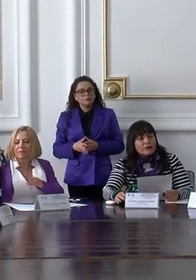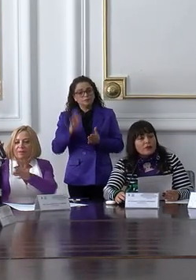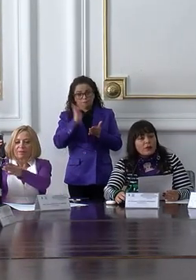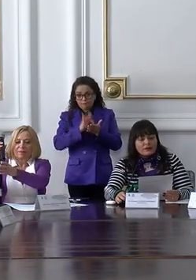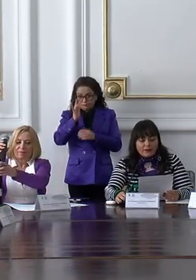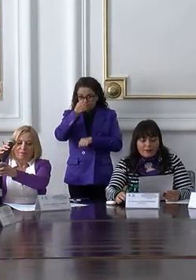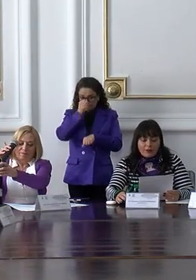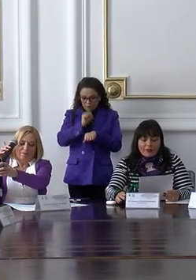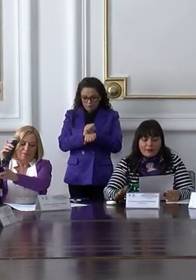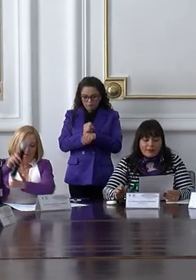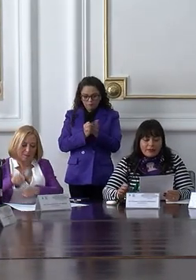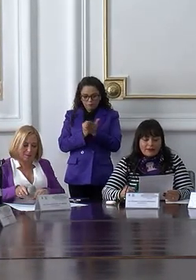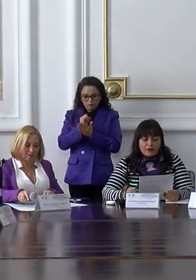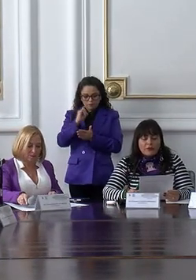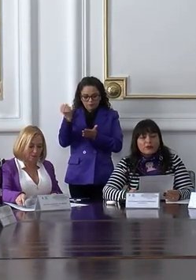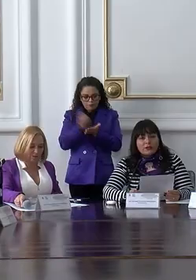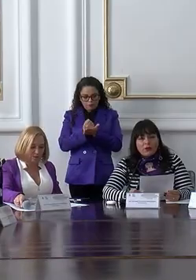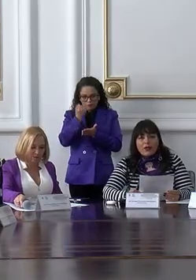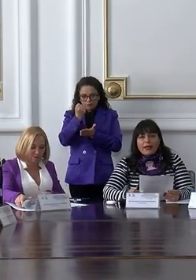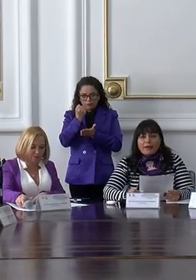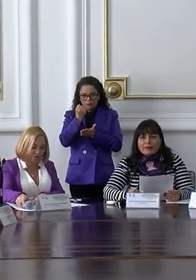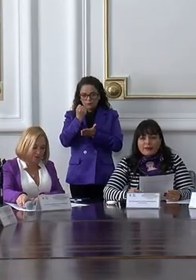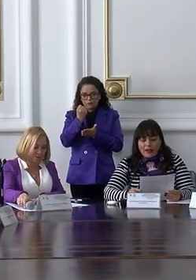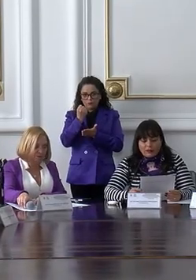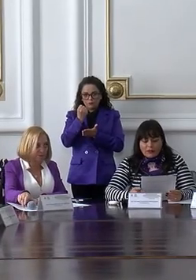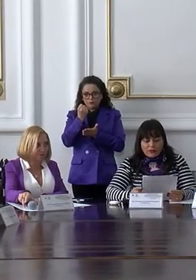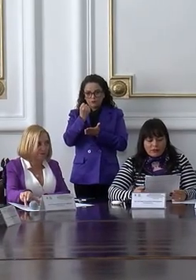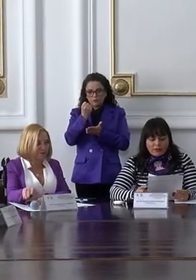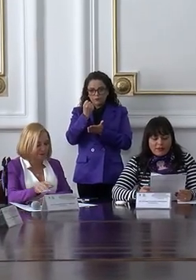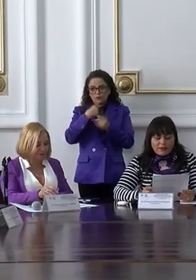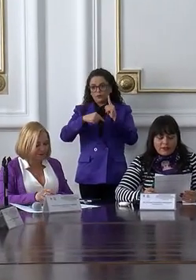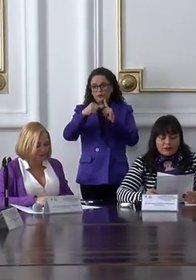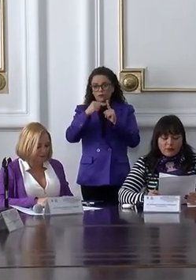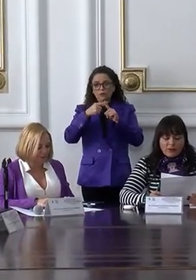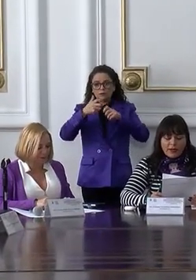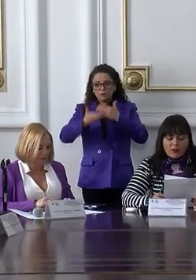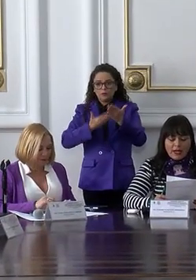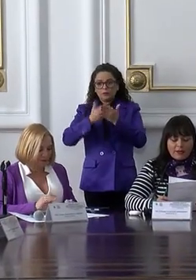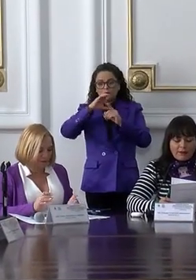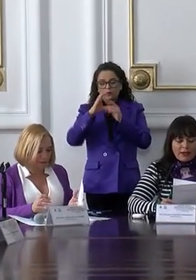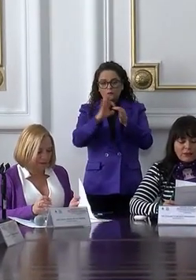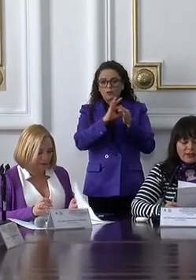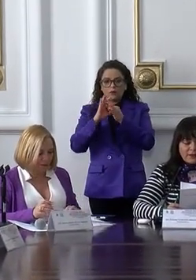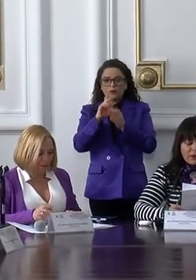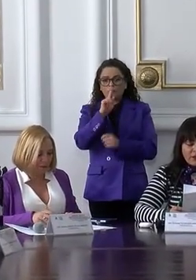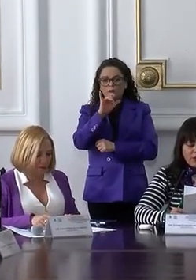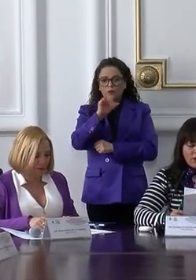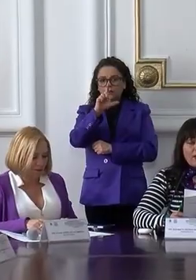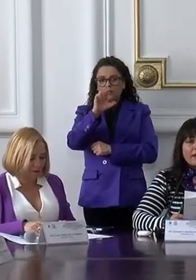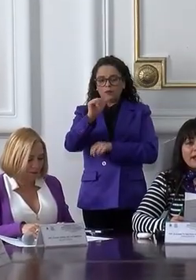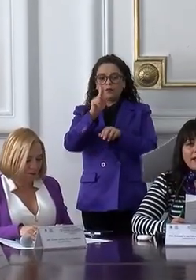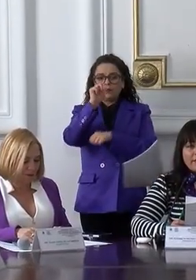secretaria. En consecuencia, se aprueba dictamen en sentido positivo que presentan las Comisiones Unidas de Administración Pública Local y de Planeación del